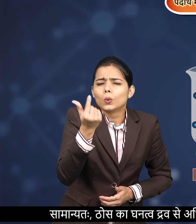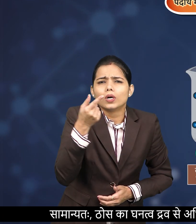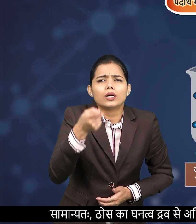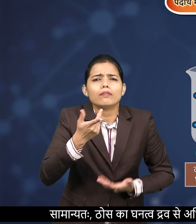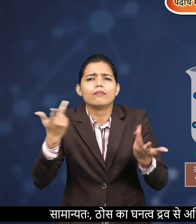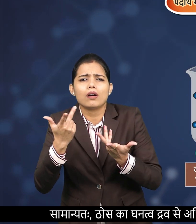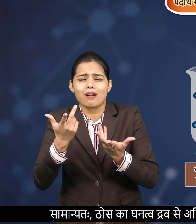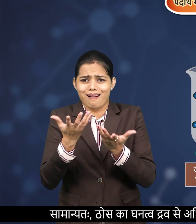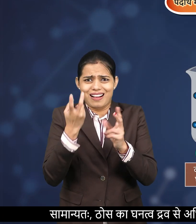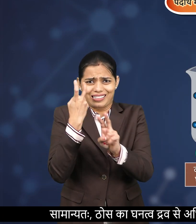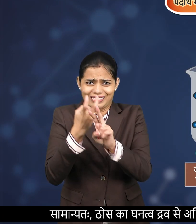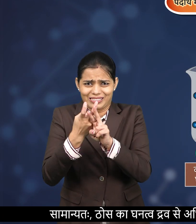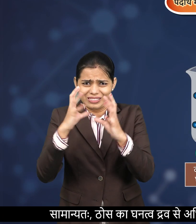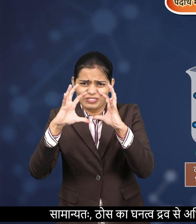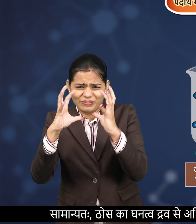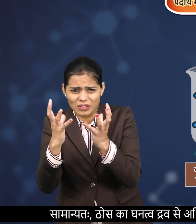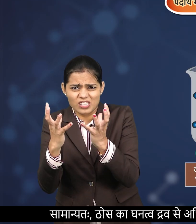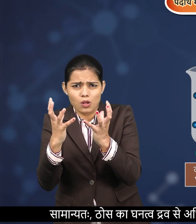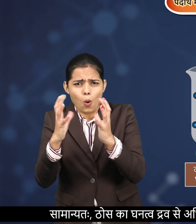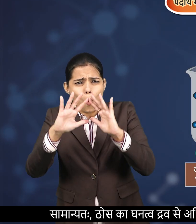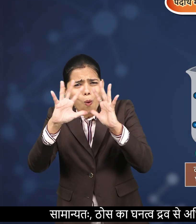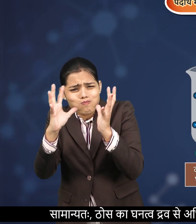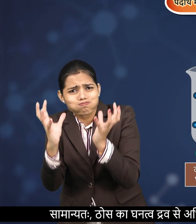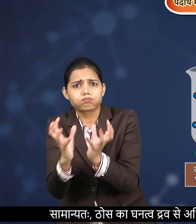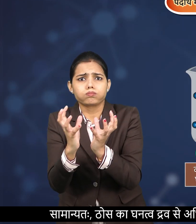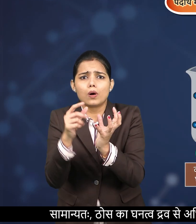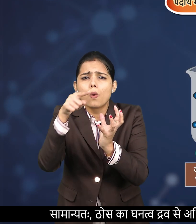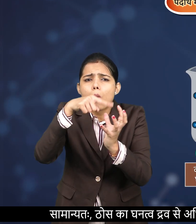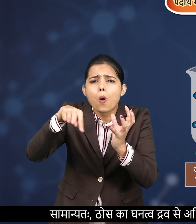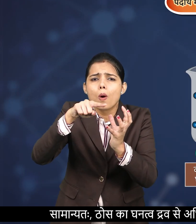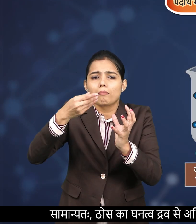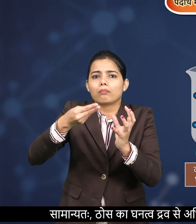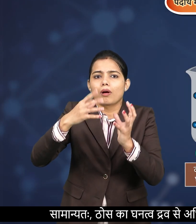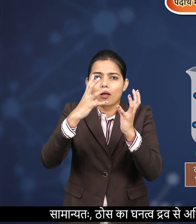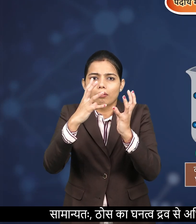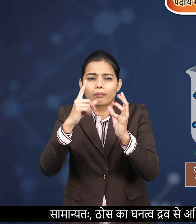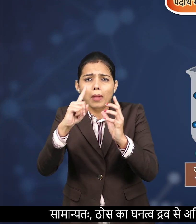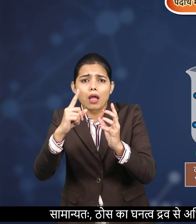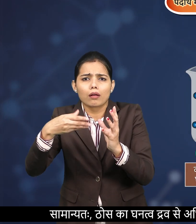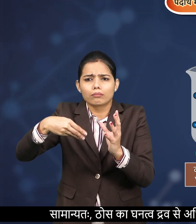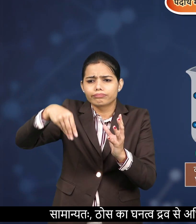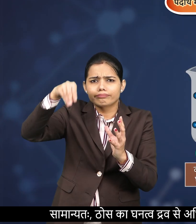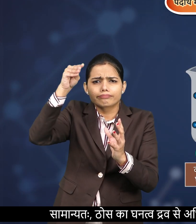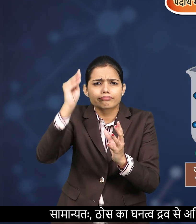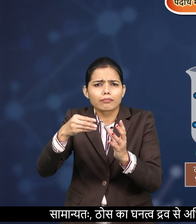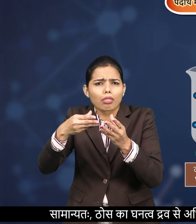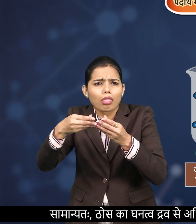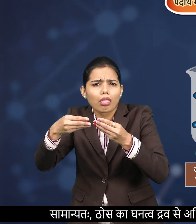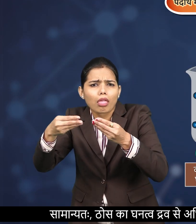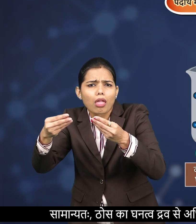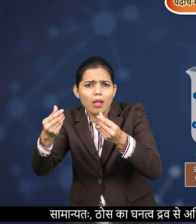सामान्यतः ठोस का घनत्व द्रव से अधिक होता है और द्रव का घनत्व गैसें से अधिक होता है।